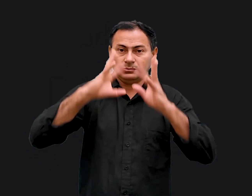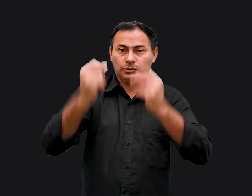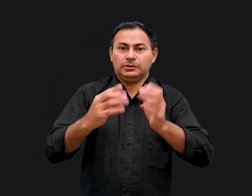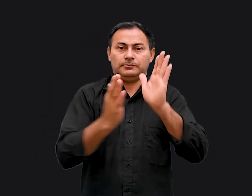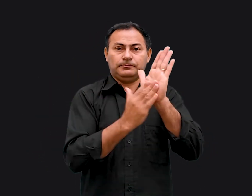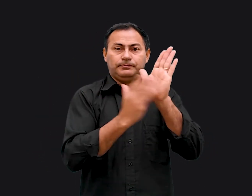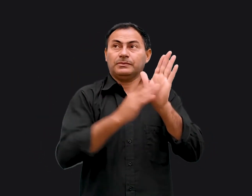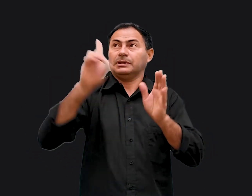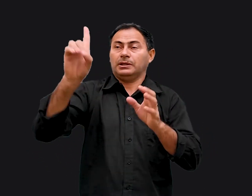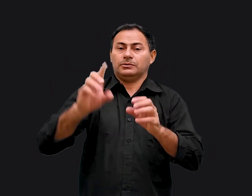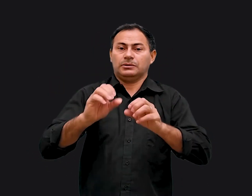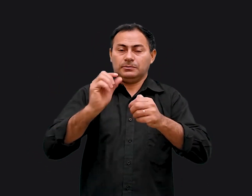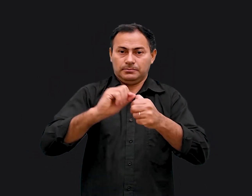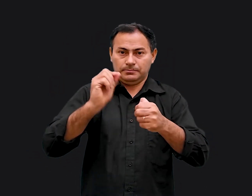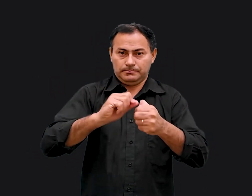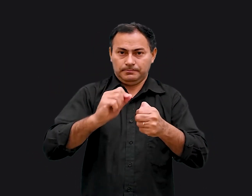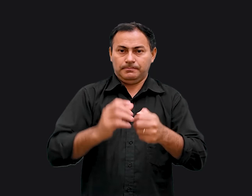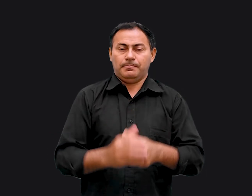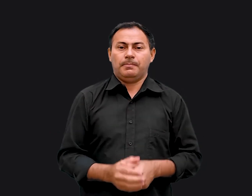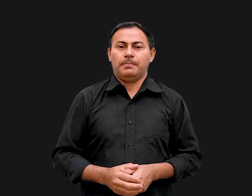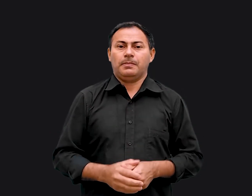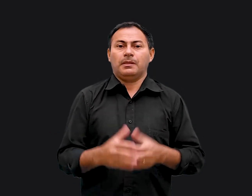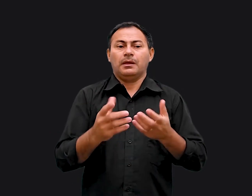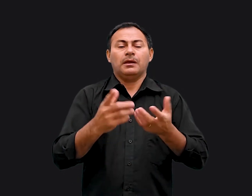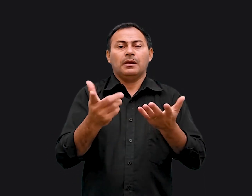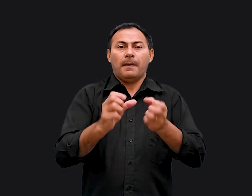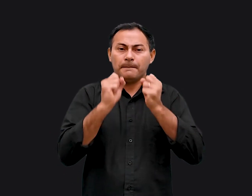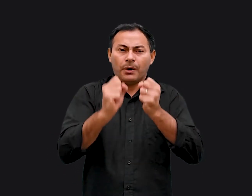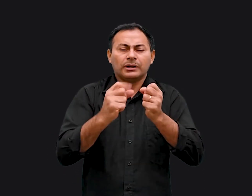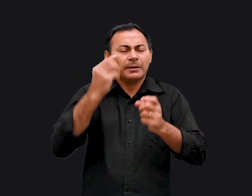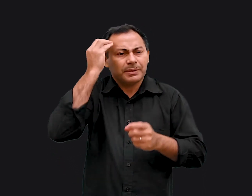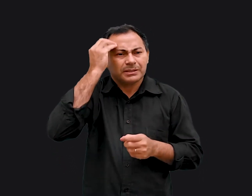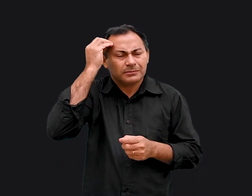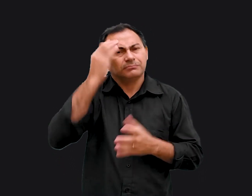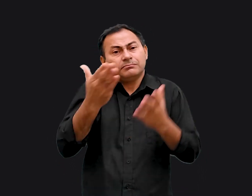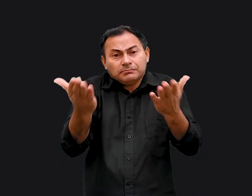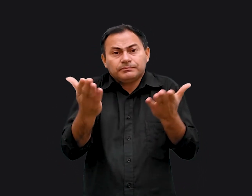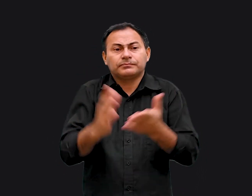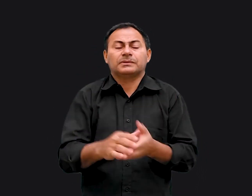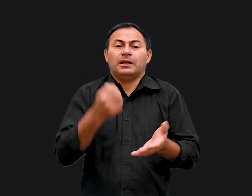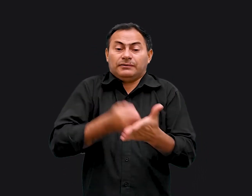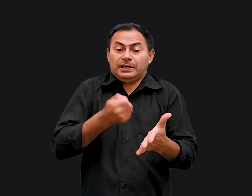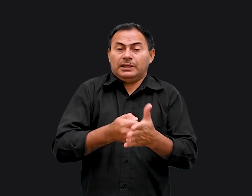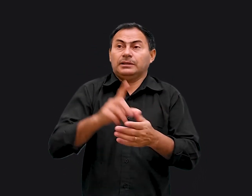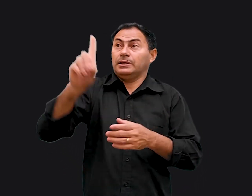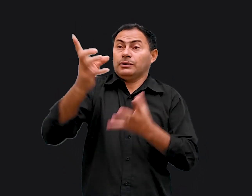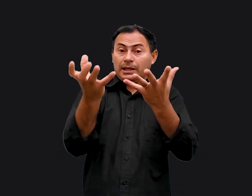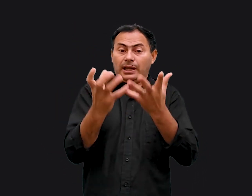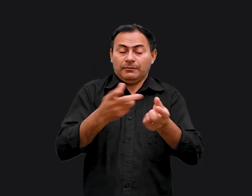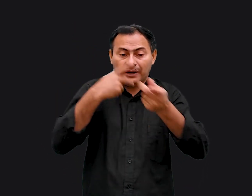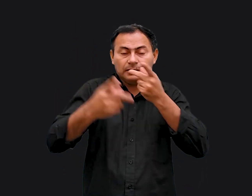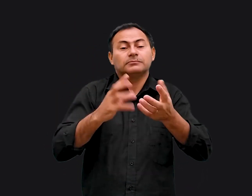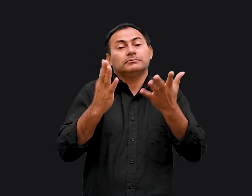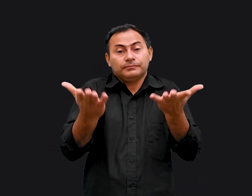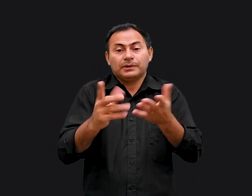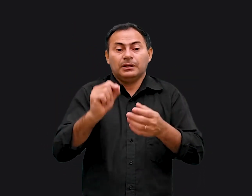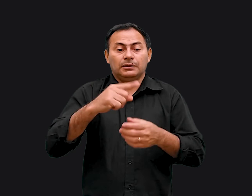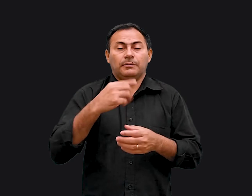todas as promessas que Deus estava fazendo. Ele pode ter pensado: bem, deve ser isso que Deus quer dizer, afinal, aqui está o